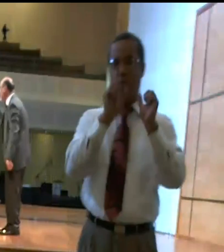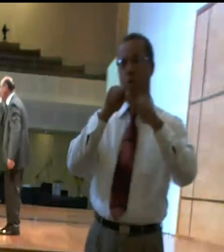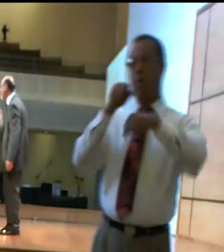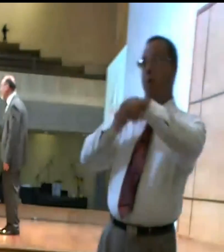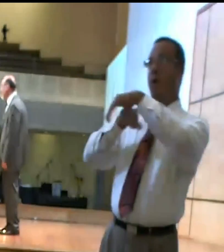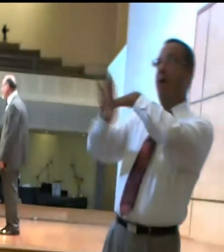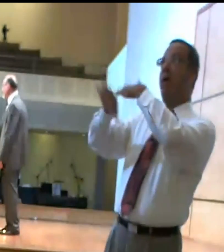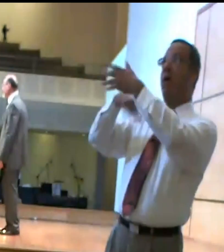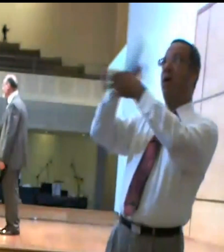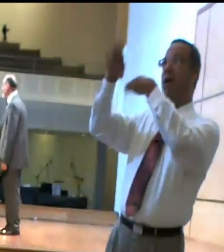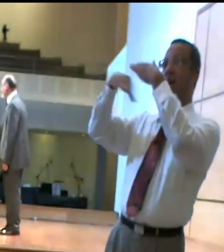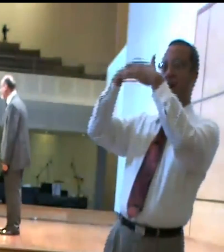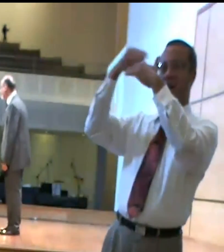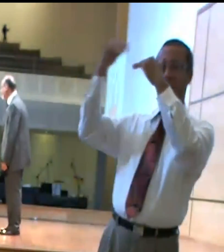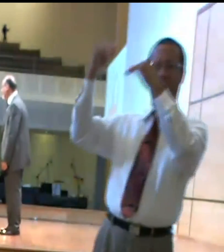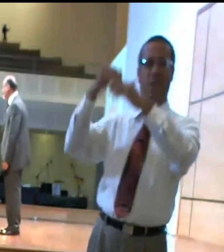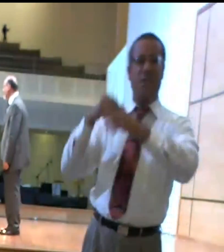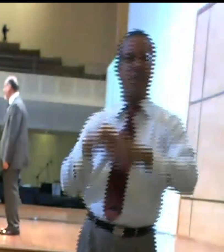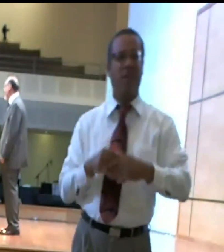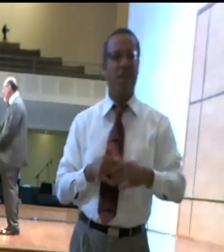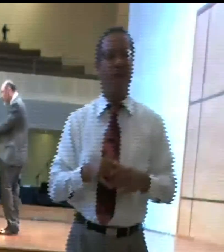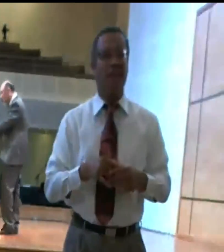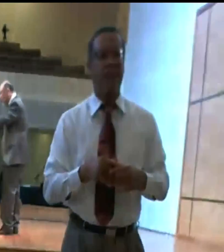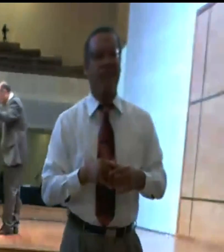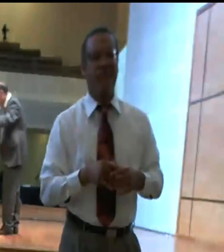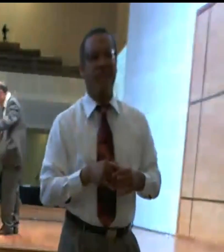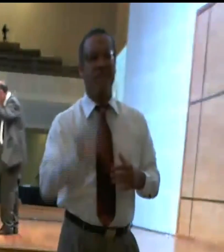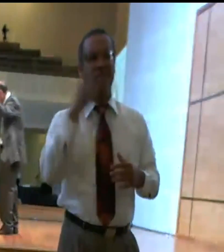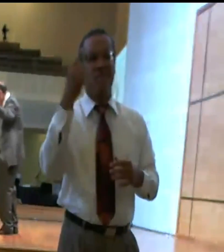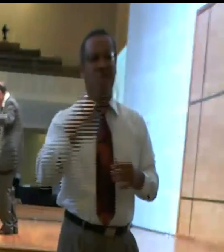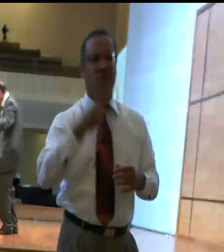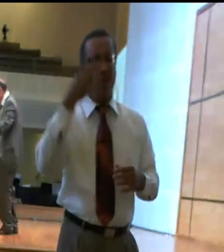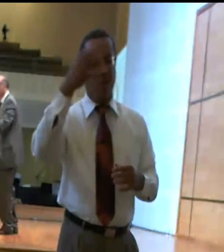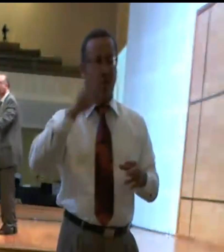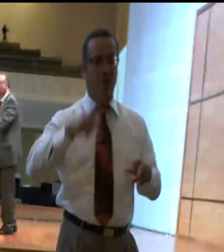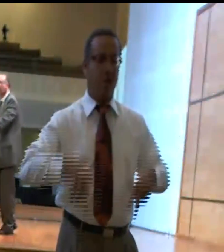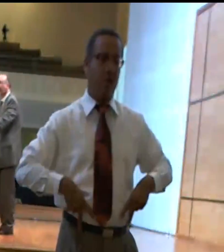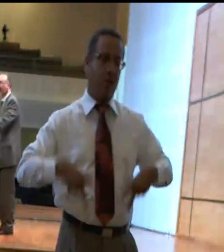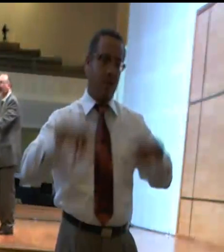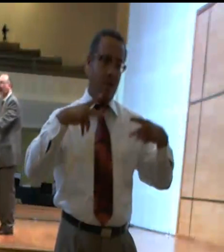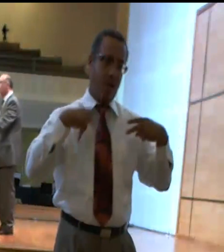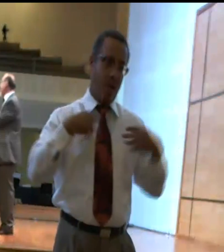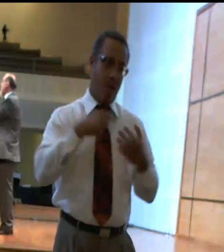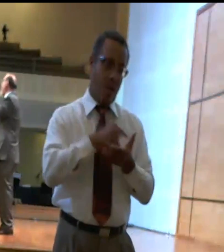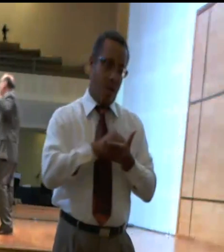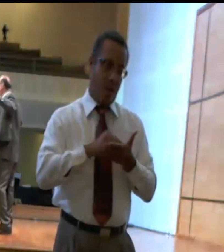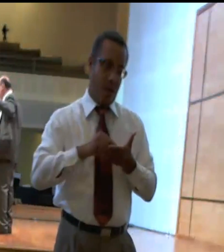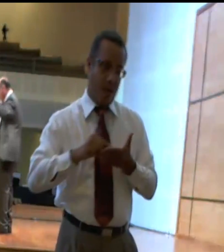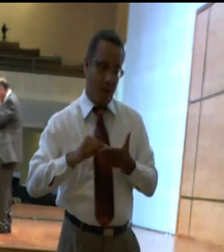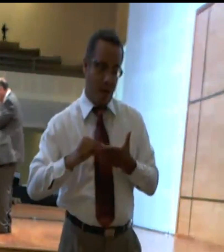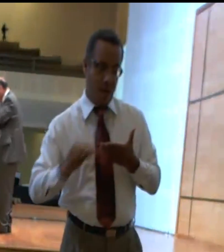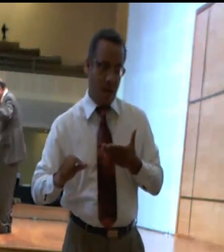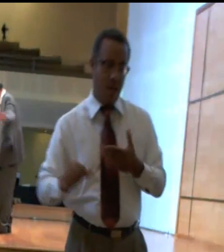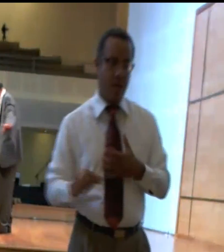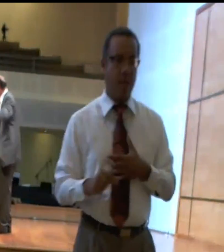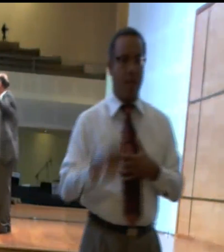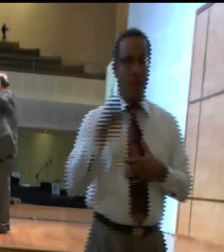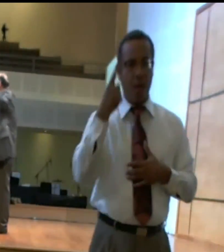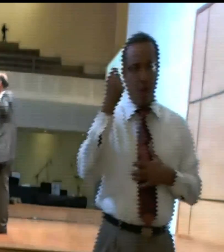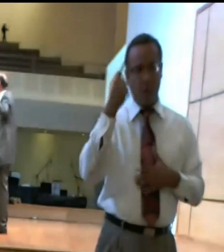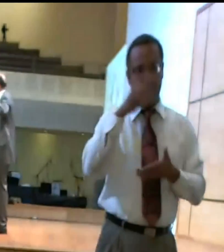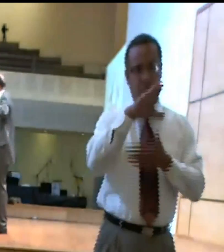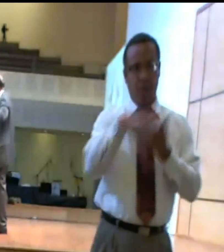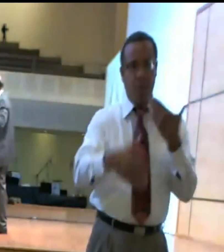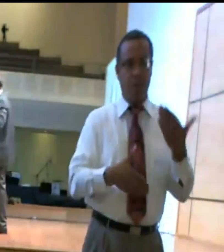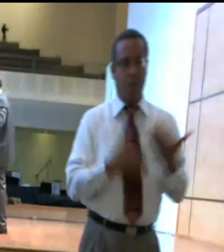confiar en un Dios como el nuestro? El único Dios vivo y verdadero. Aunque no podamos entender del